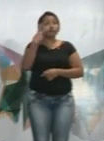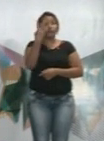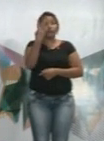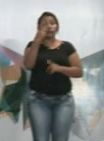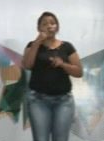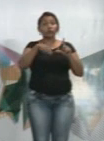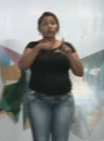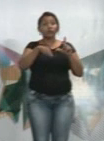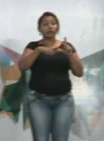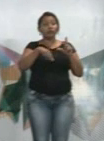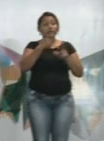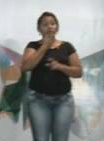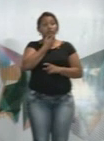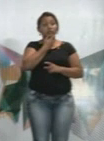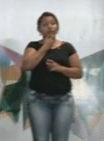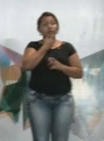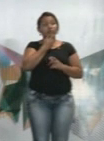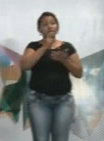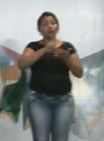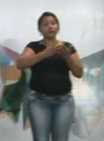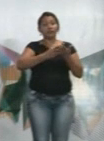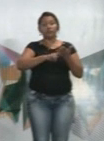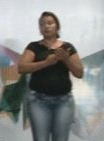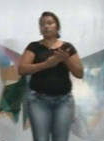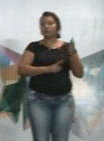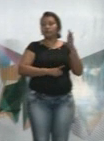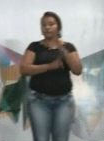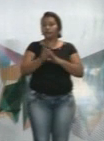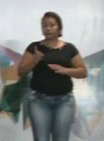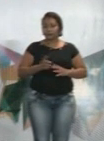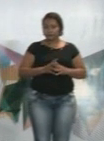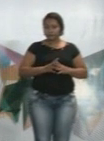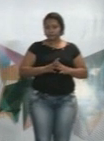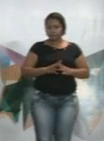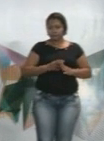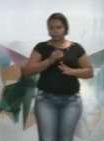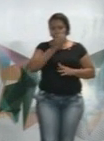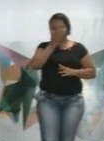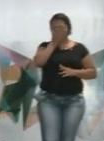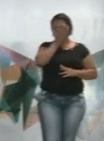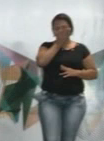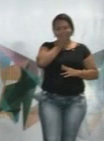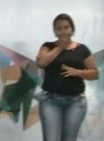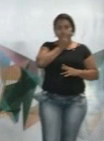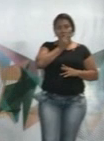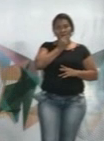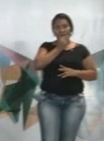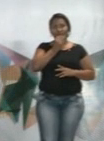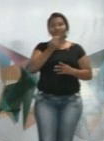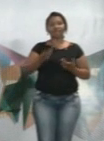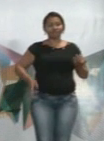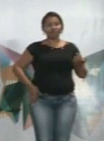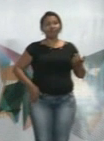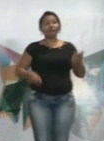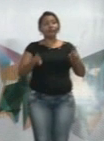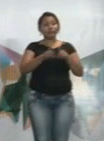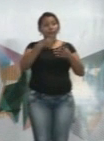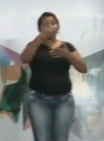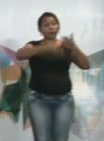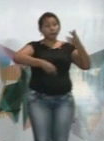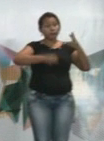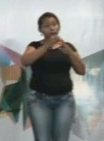acompanhando e tal. Tá bom? Antes de tiver, deixa eu ver essa perguntinha que mandaram ali pra mim, tá? Porque atualmente no Enem eles colocam trechos de músicas. Eu ia falar sobre isso também,